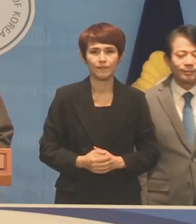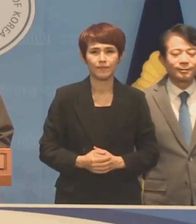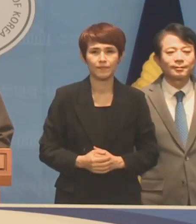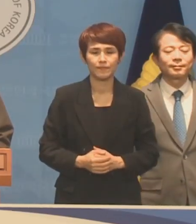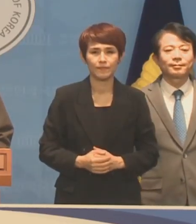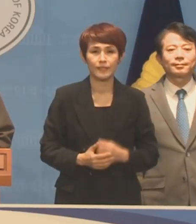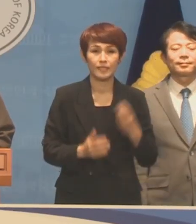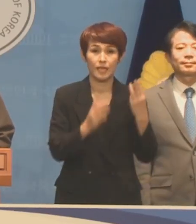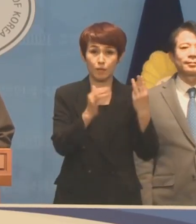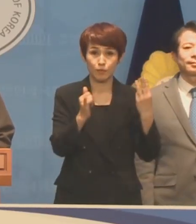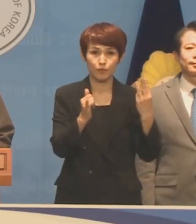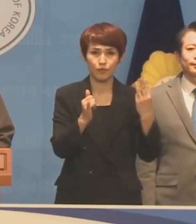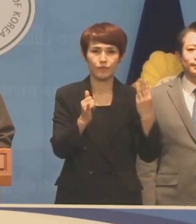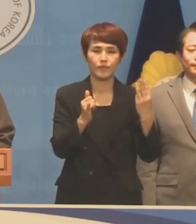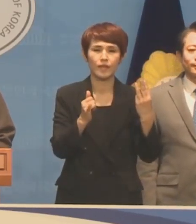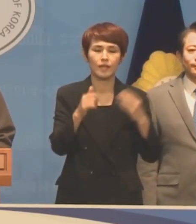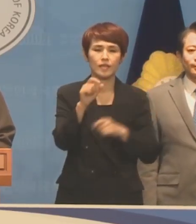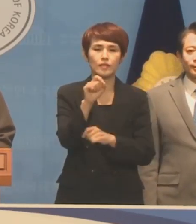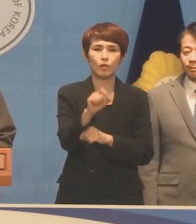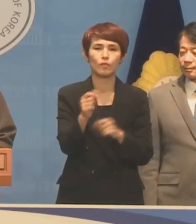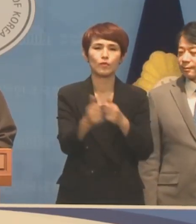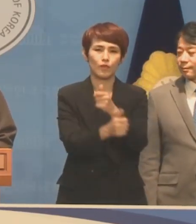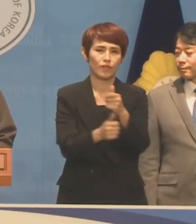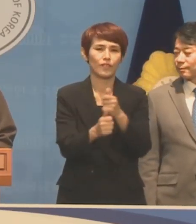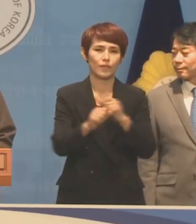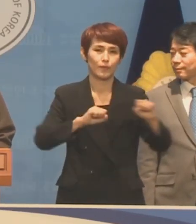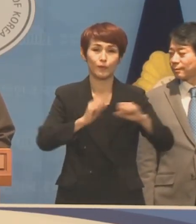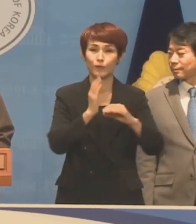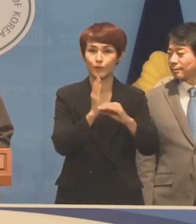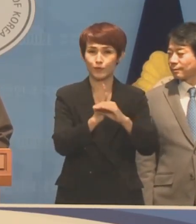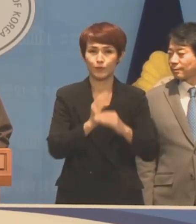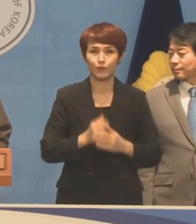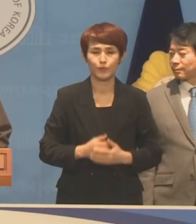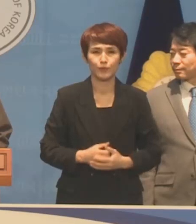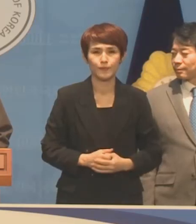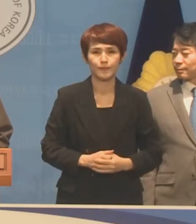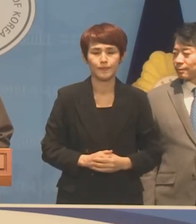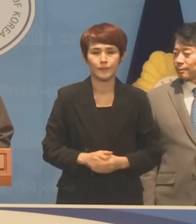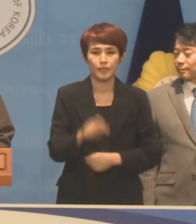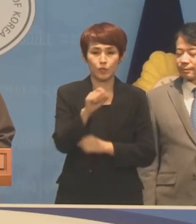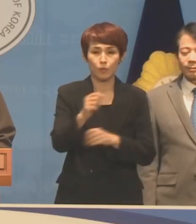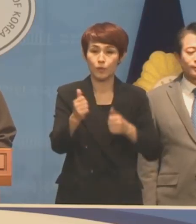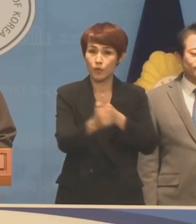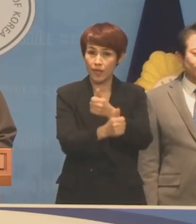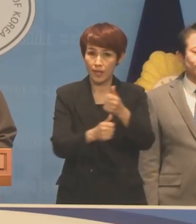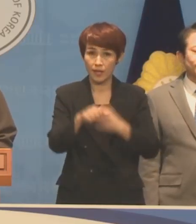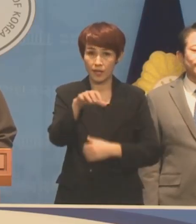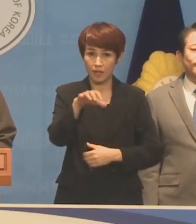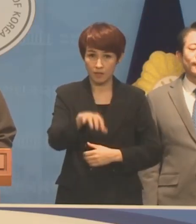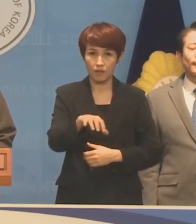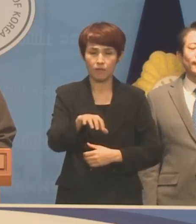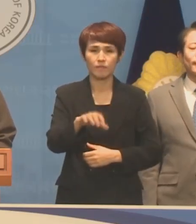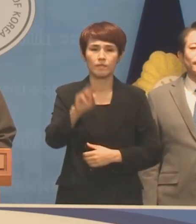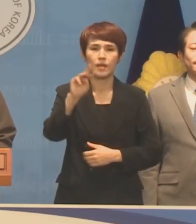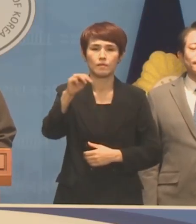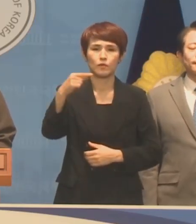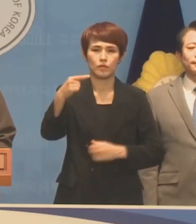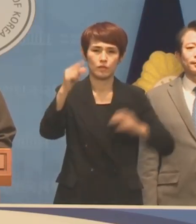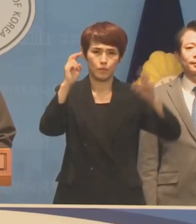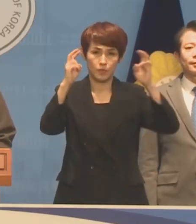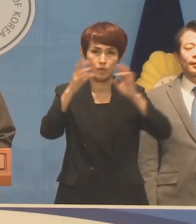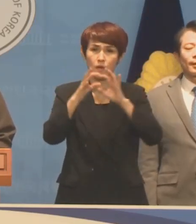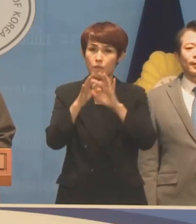소개드린 세 분 모두 정무위원회 위원으로 활동 중이십니다. 그리고 마찬가지 정무위원회에서 함께 MG손해보험